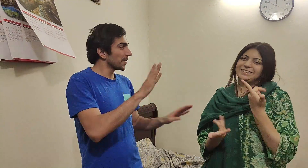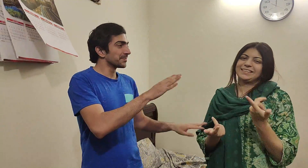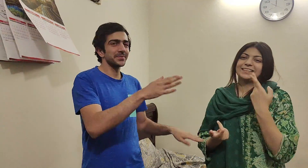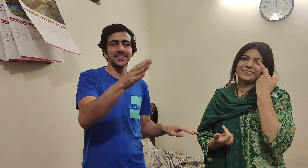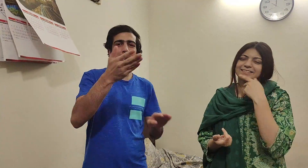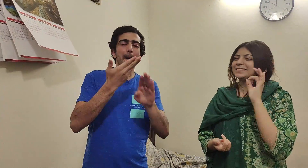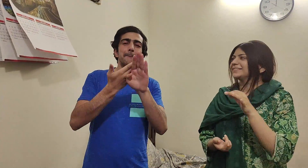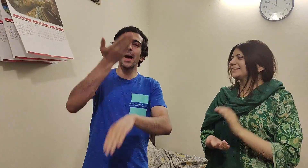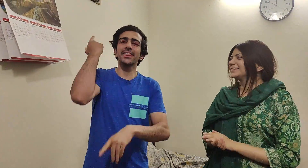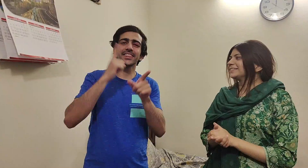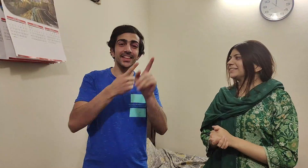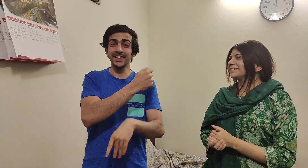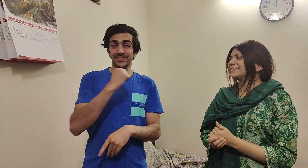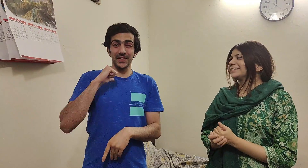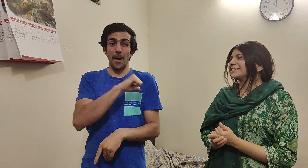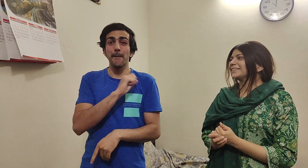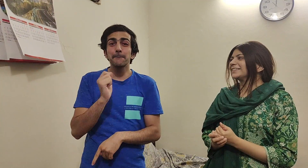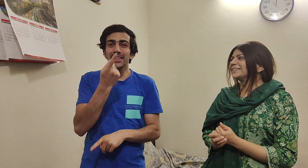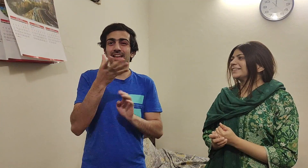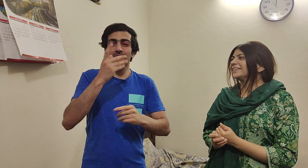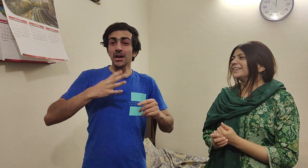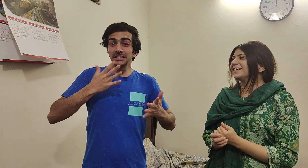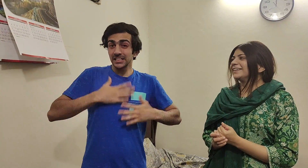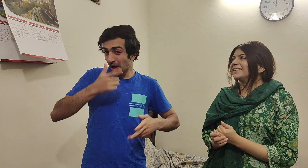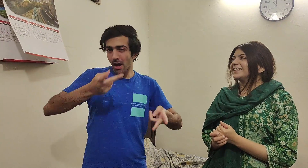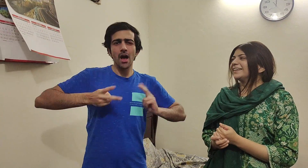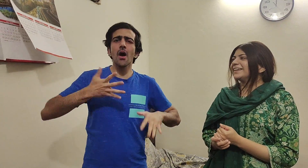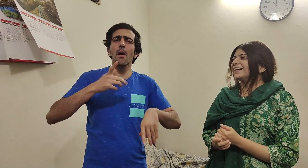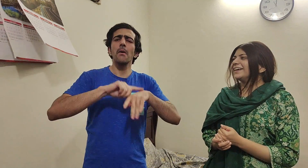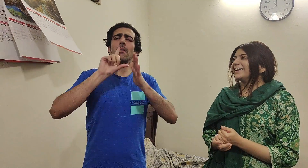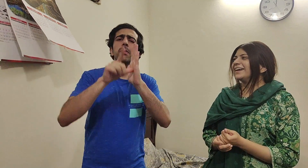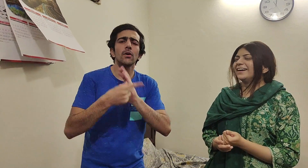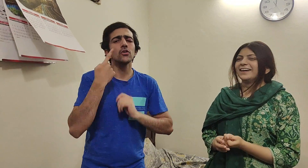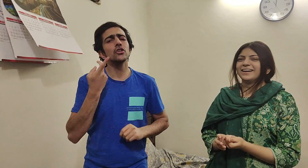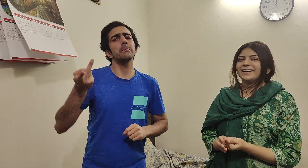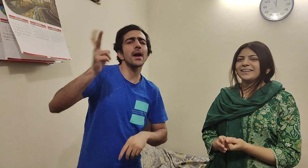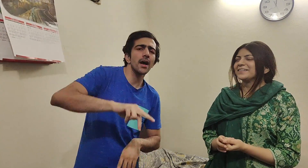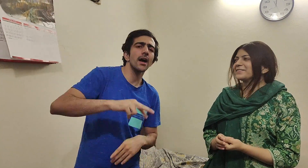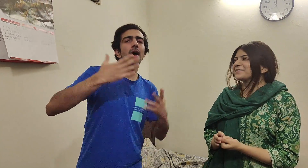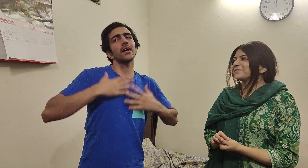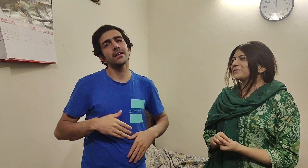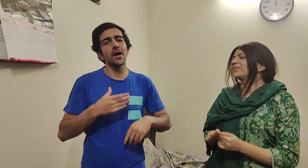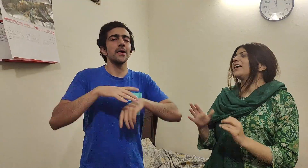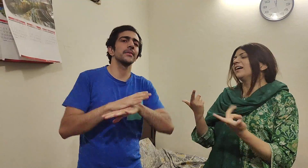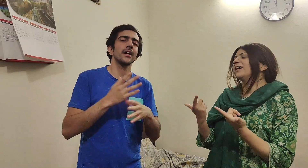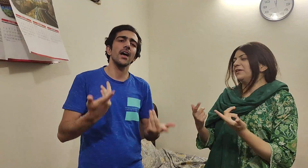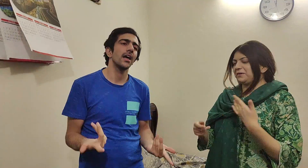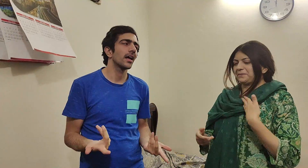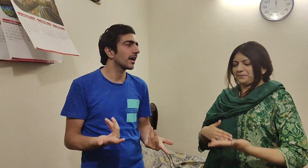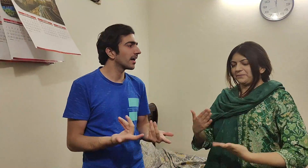क्या हुआ? अच्छा खैर, कि लास्ट टाइम ये क्या करती होती थी, कपड़े ला के ईद वाले दिन पहनती नहीं थी, सेकंड डे पहने कभी कभी